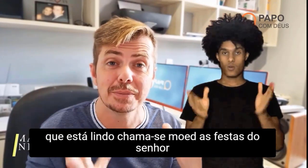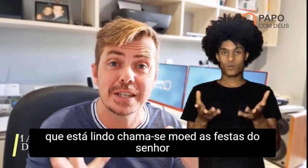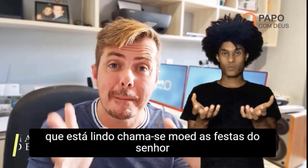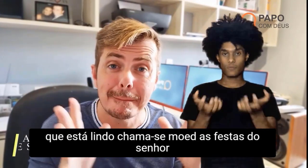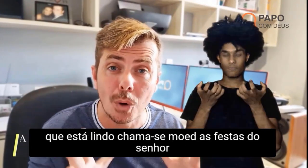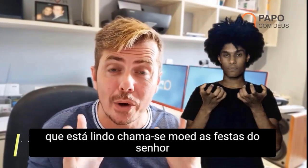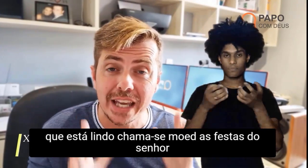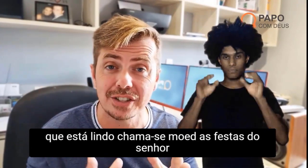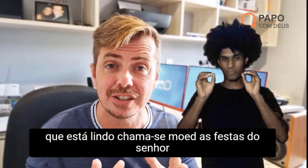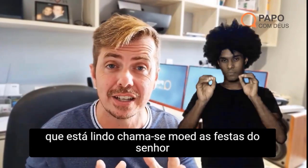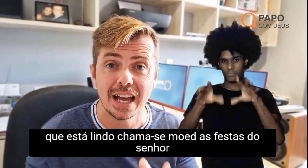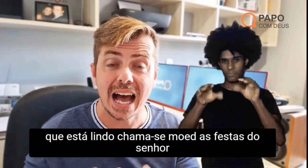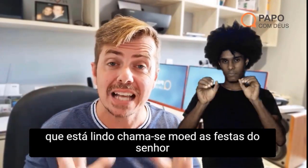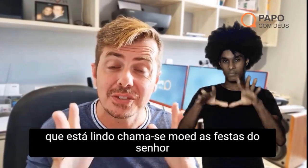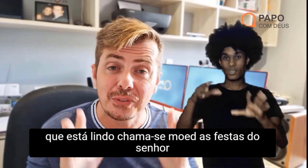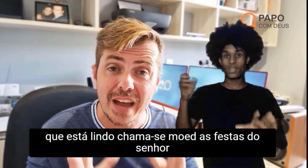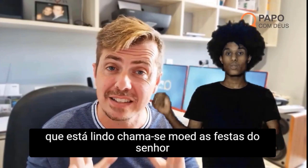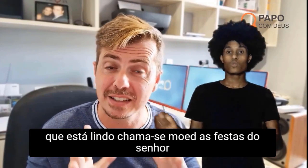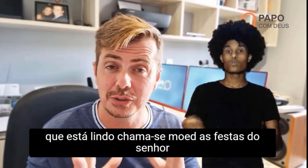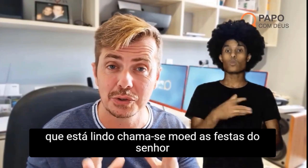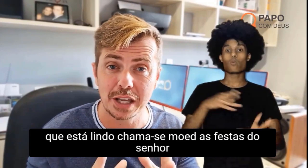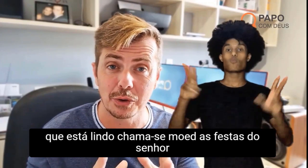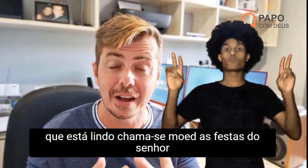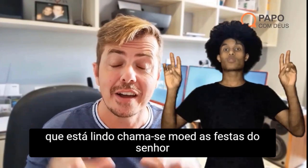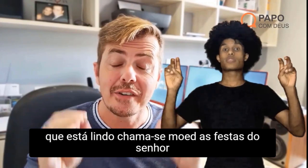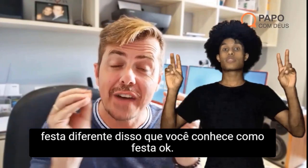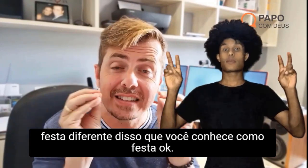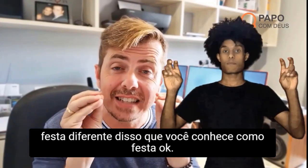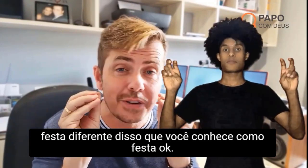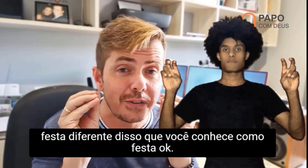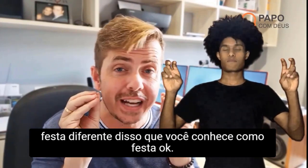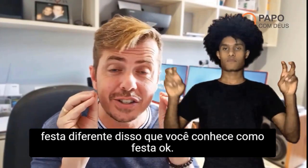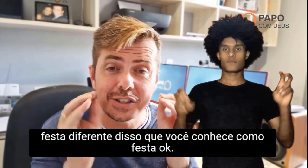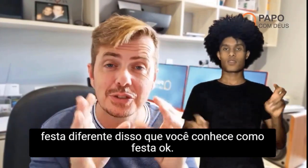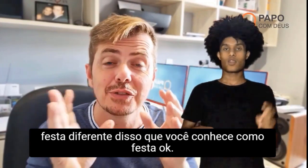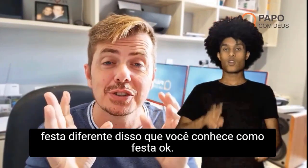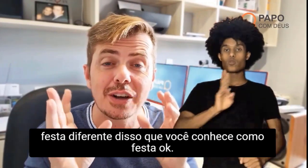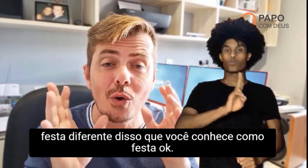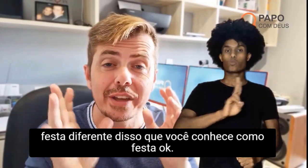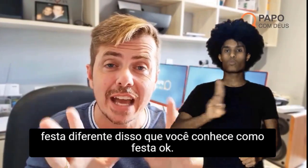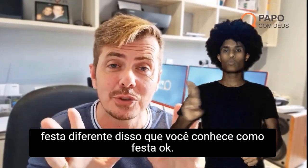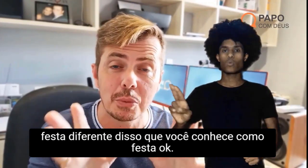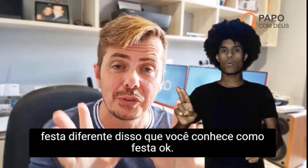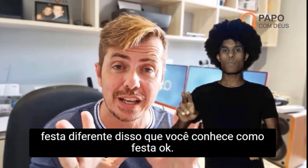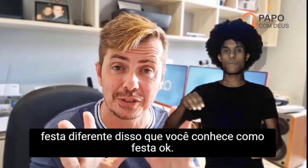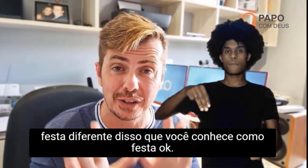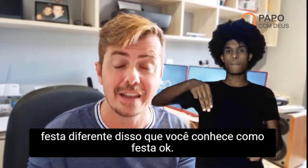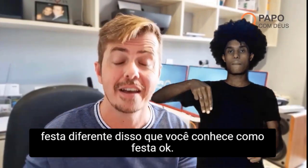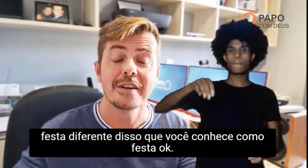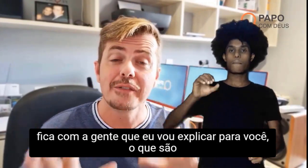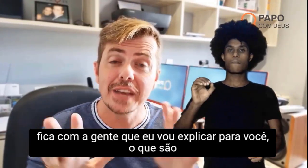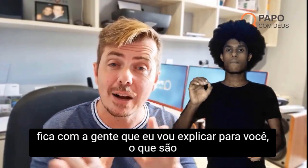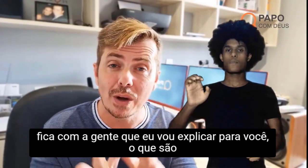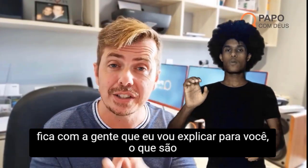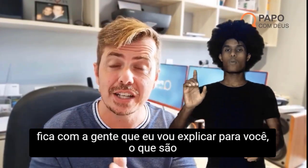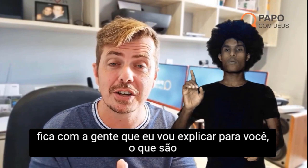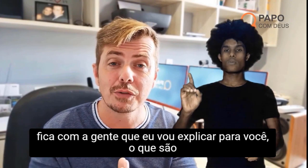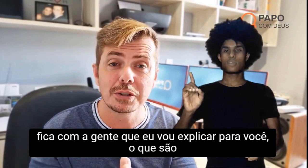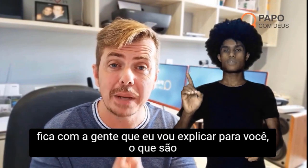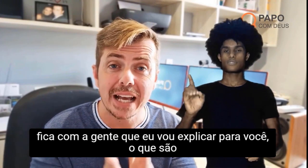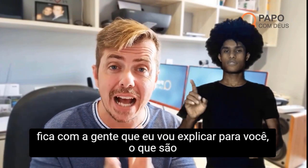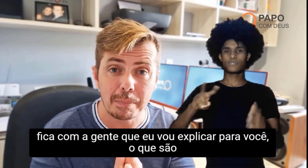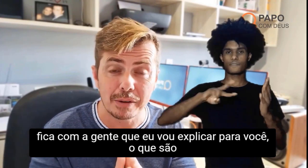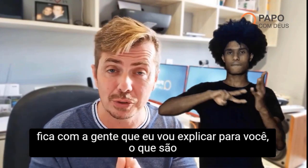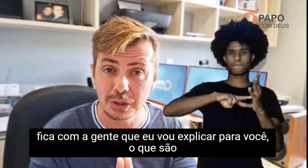lindo, chama-se Moed, as festas do Senhor. Festa é diferente disso que você conhece como festa, ok? Fica com a gente